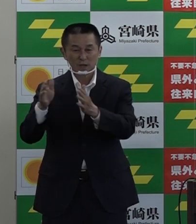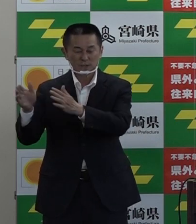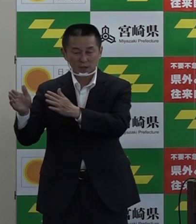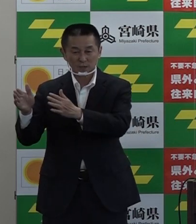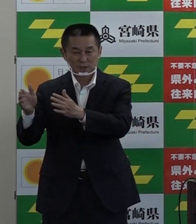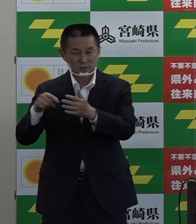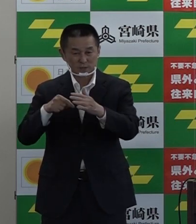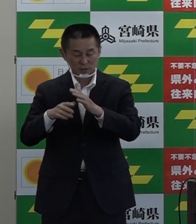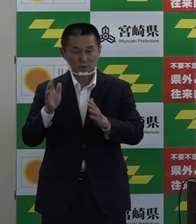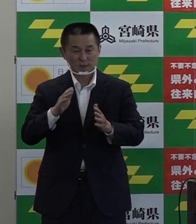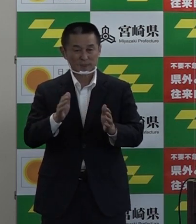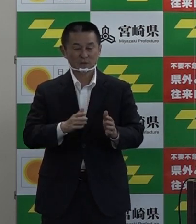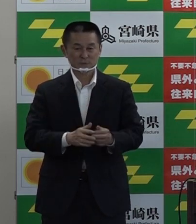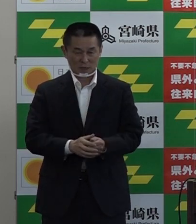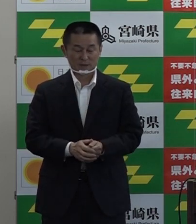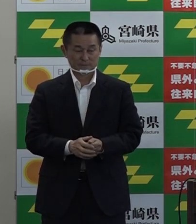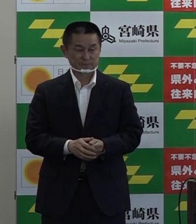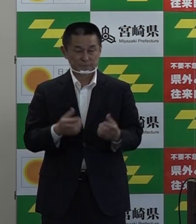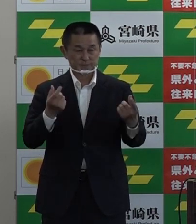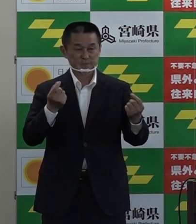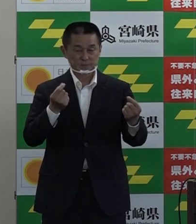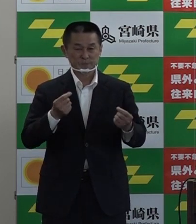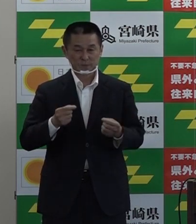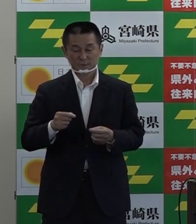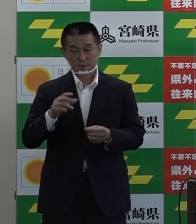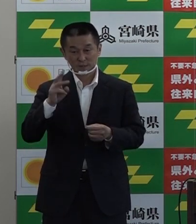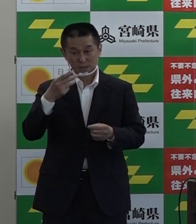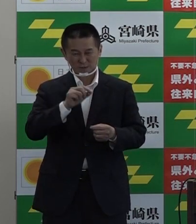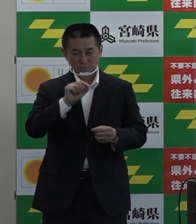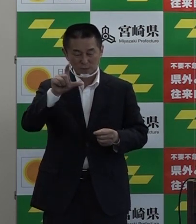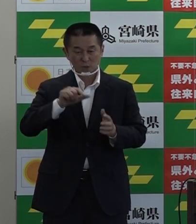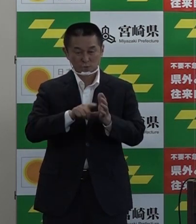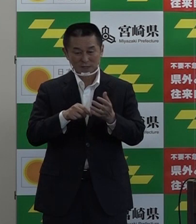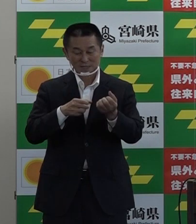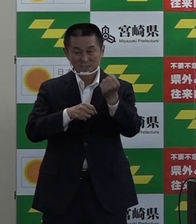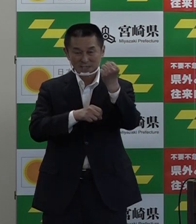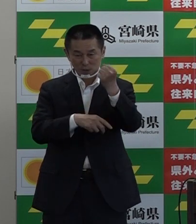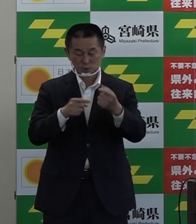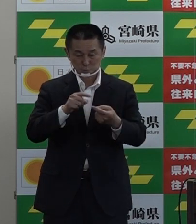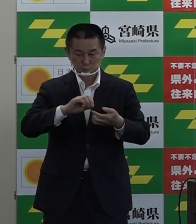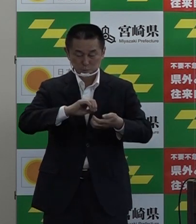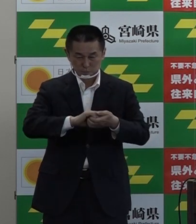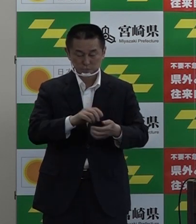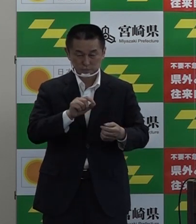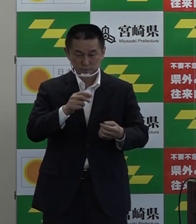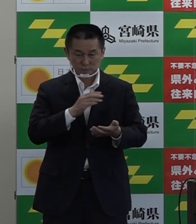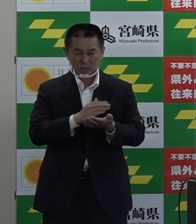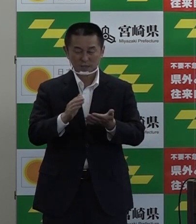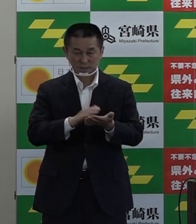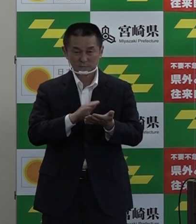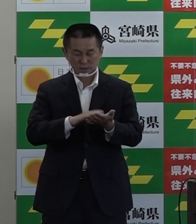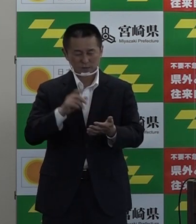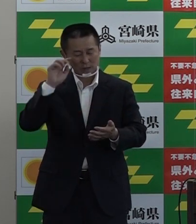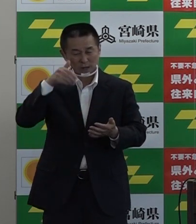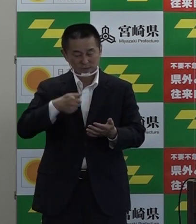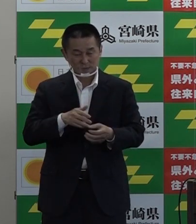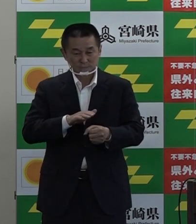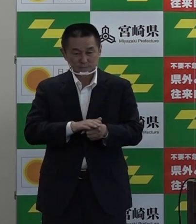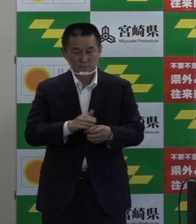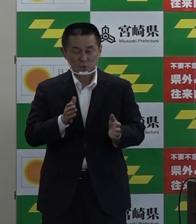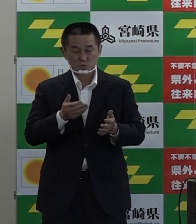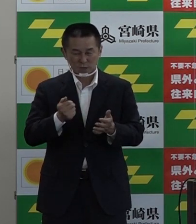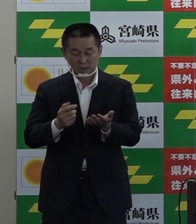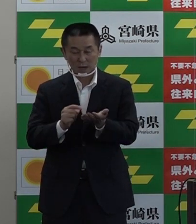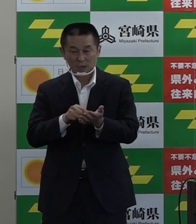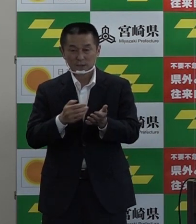っていうわけではなくて、 その、はい、第3波の時にそういう基準で持っておりましたが、その教訓を踏まえ、検証を踏まえ、も